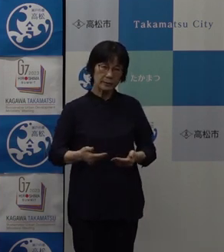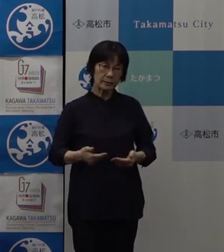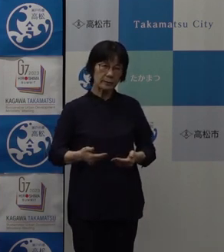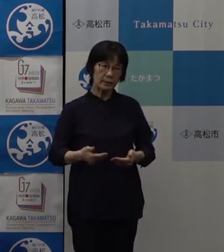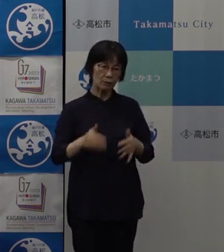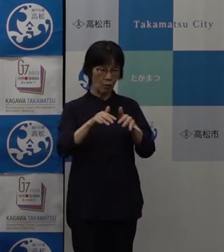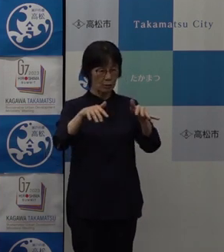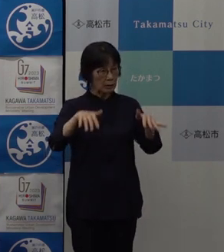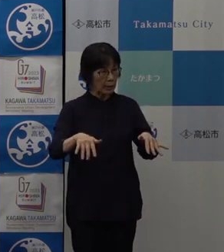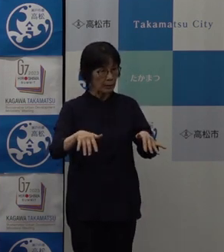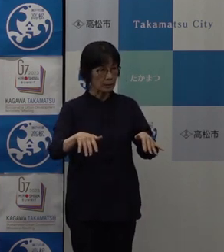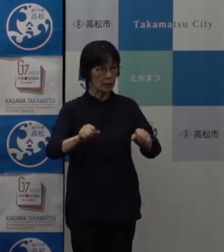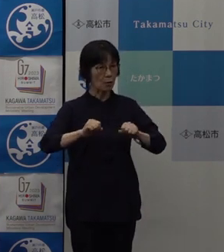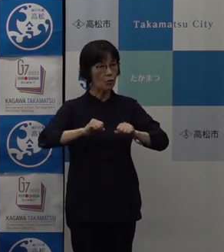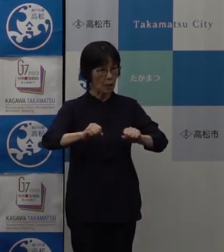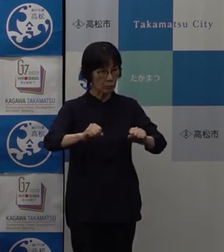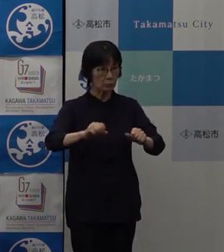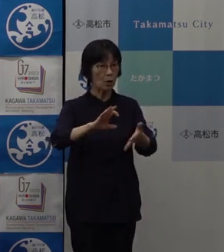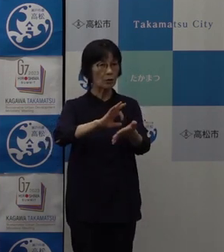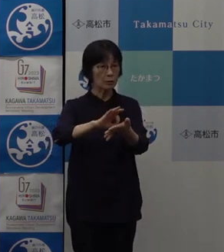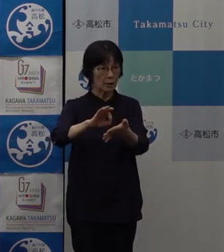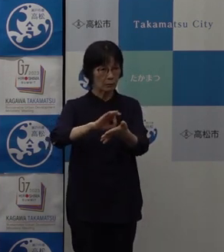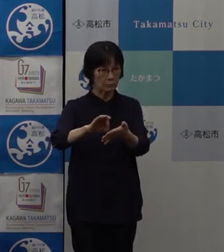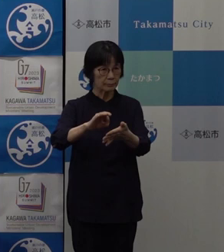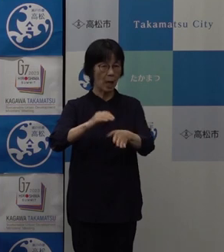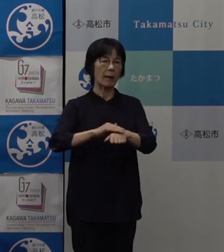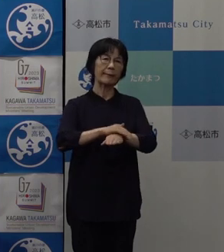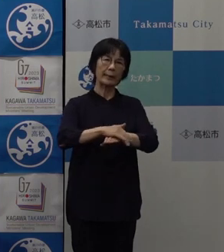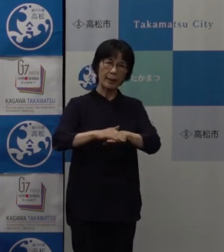用していくと、活用していくということが大事かと思っ